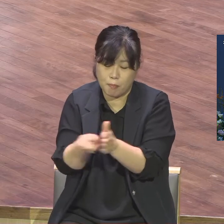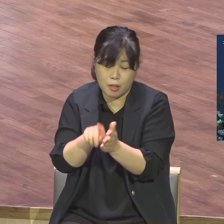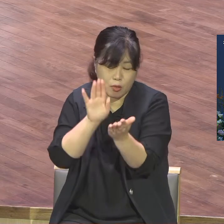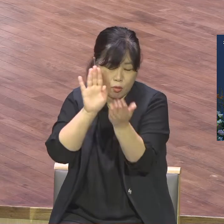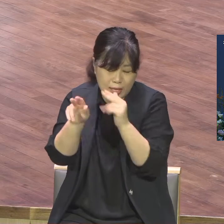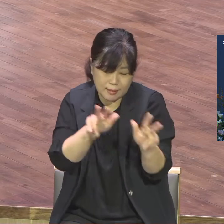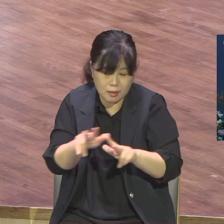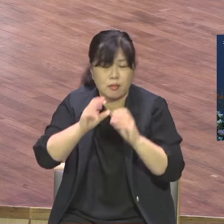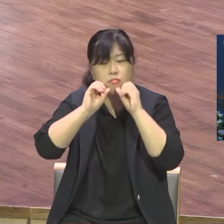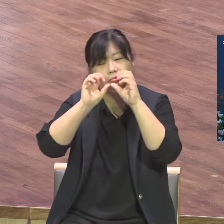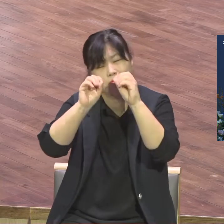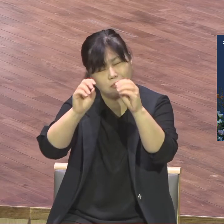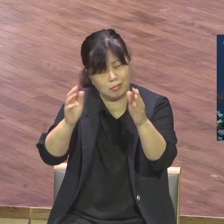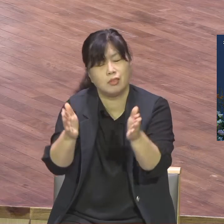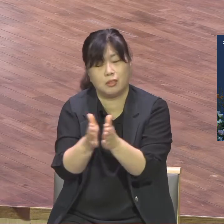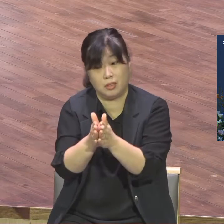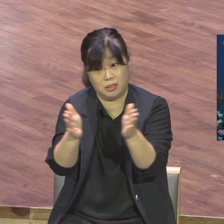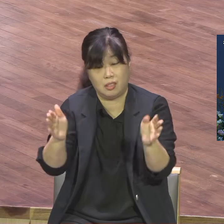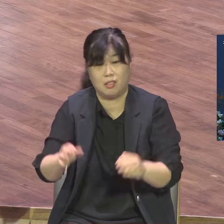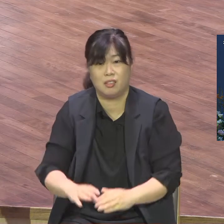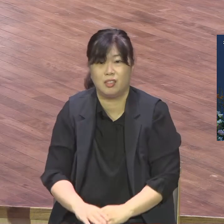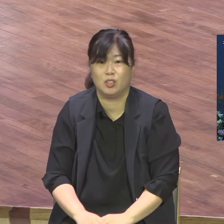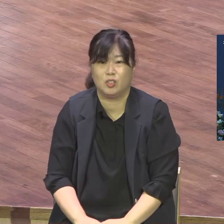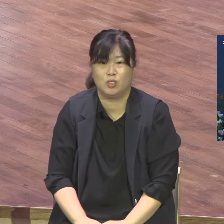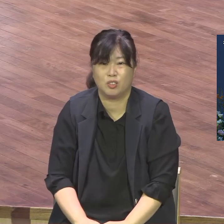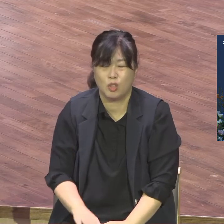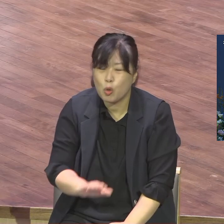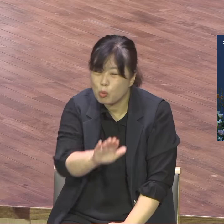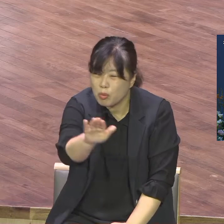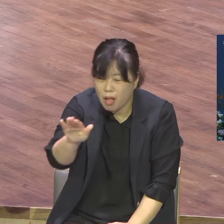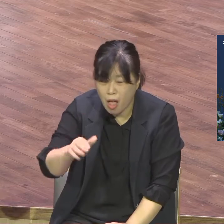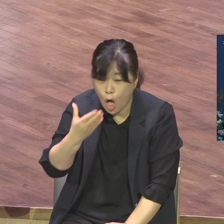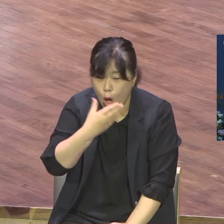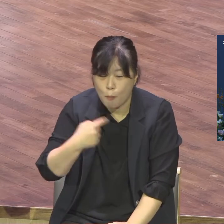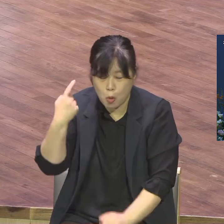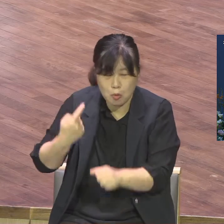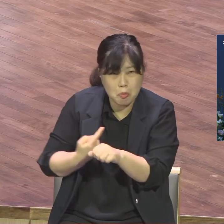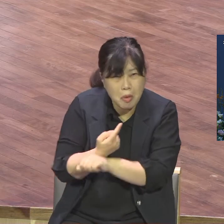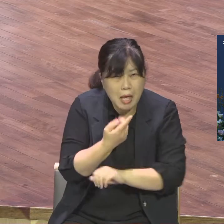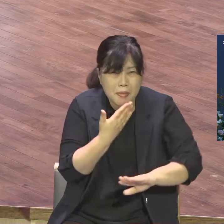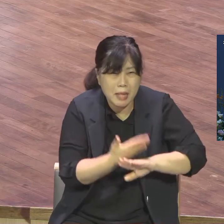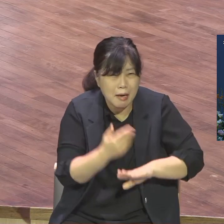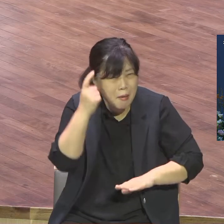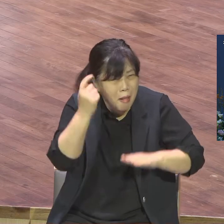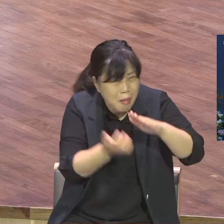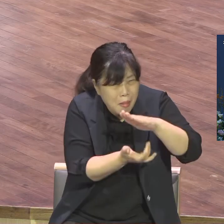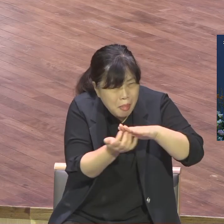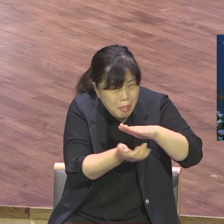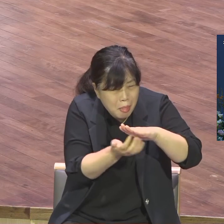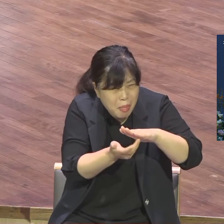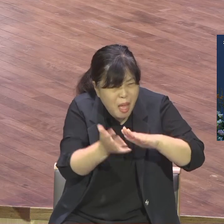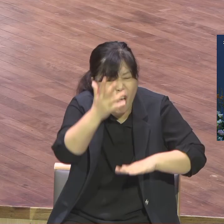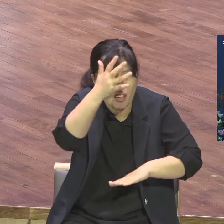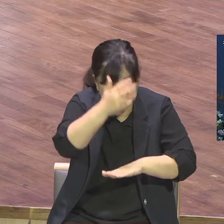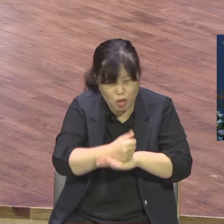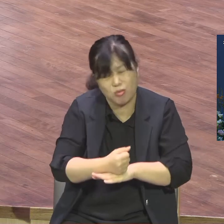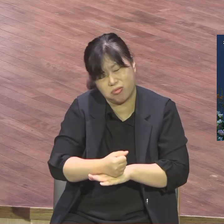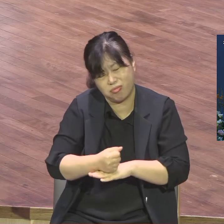소용없고 세월만 낭비하고 인생만 낭비하고 후회하는 삶을 살게 되니까 오늘부터